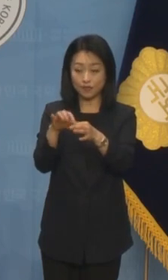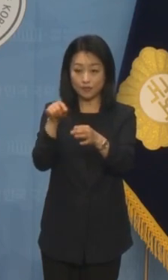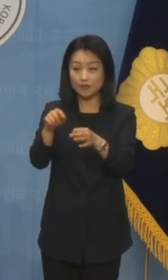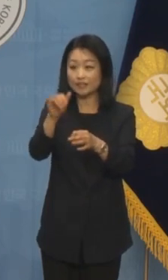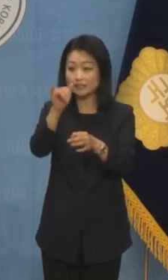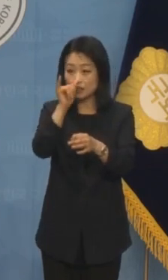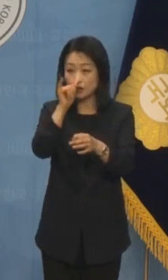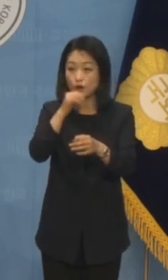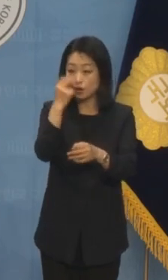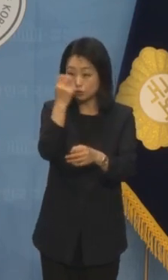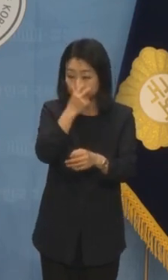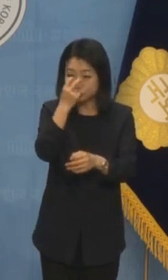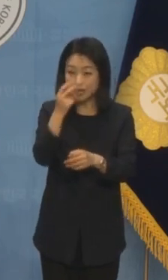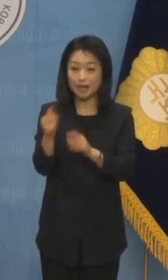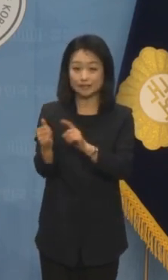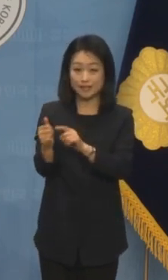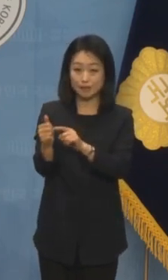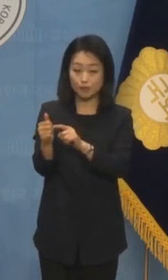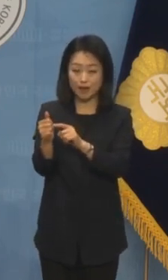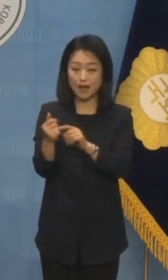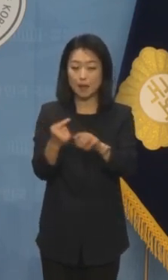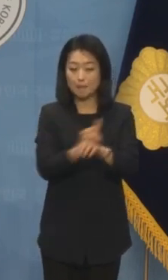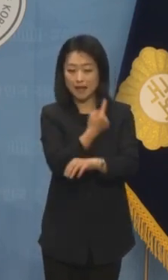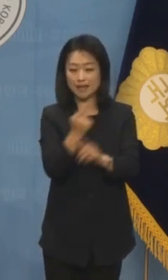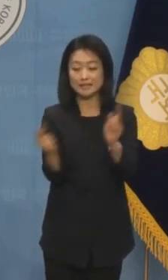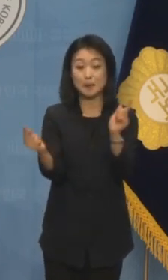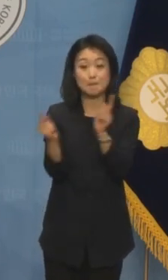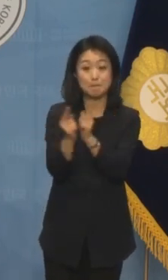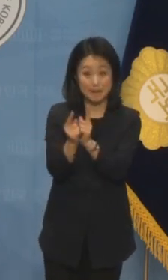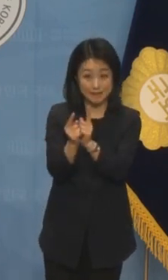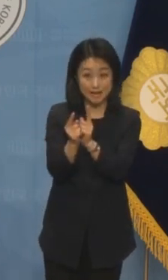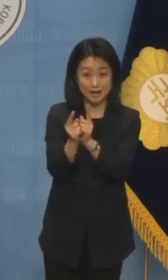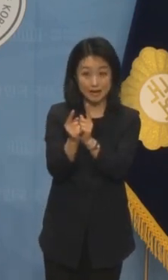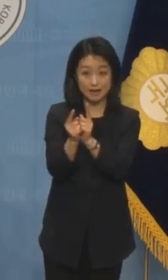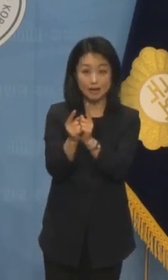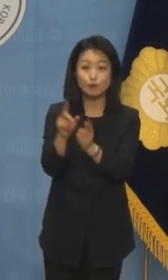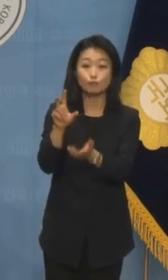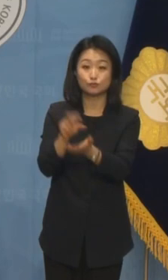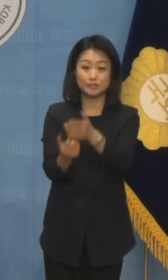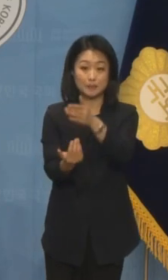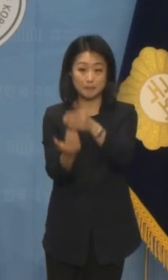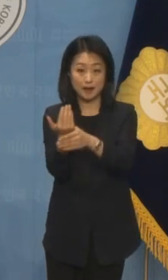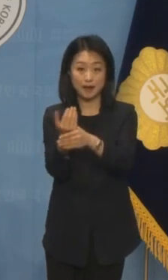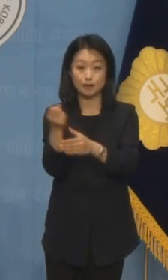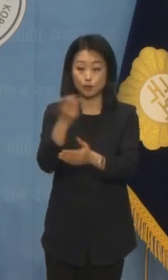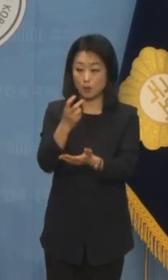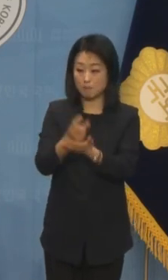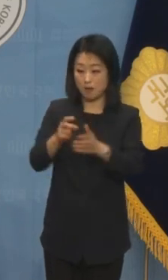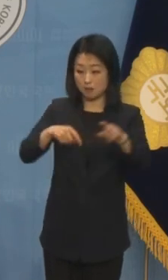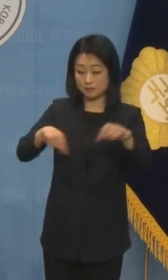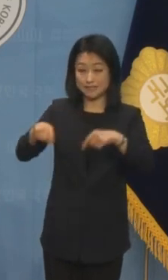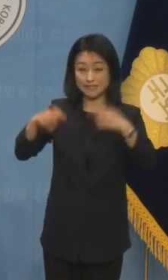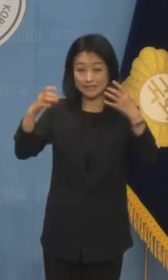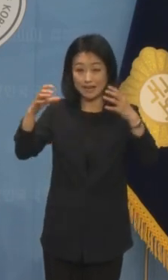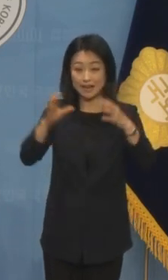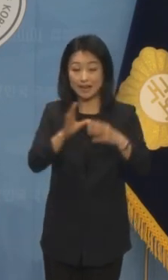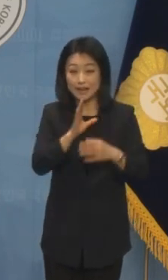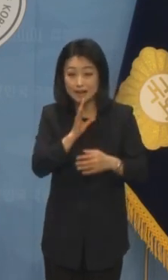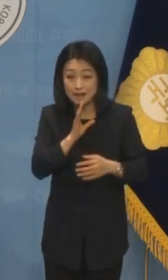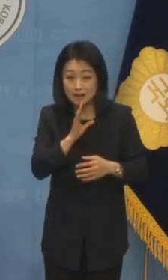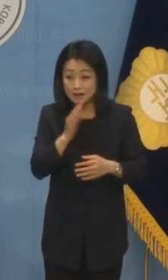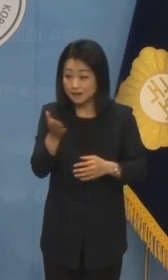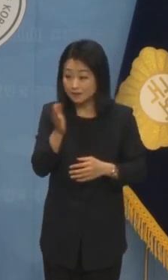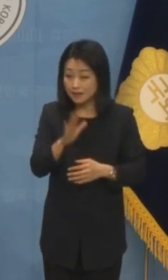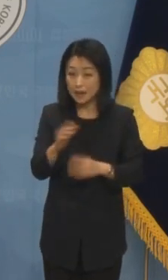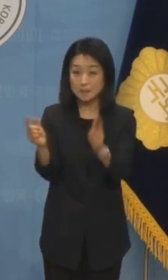자신이 수사한 사람과 밖에서 만나는 것도 금기인 법치국가에서는 상상도 못할 일입니다. 그런데 수시로